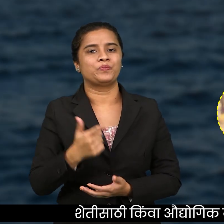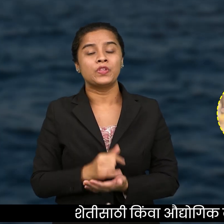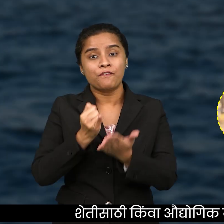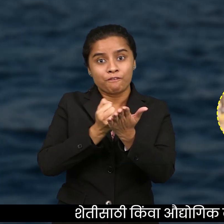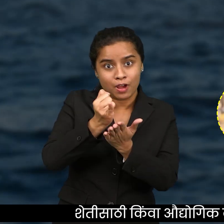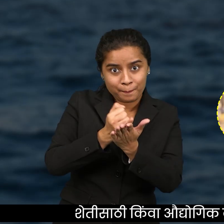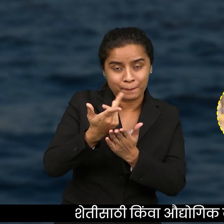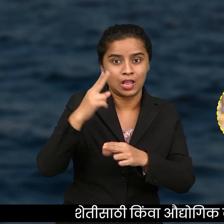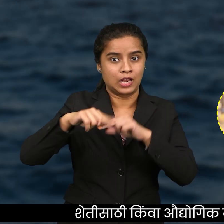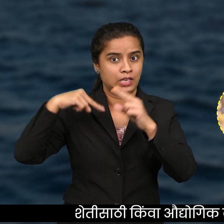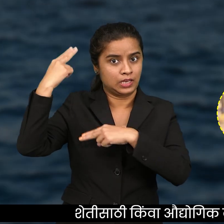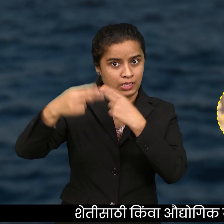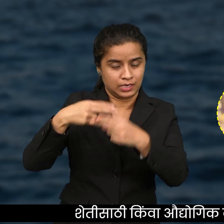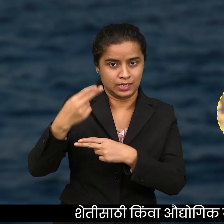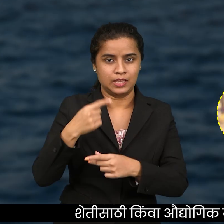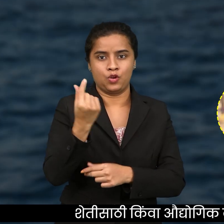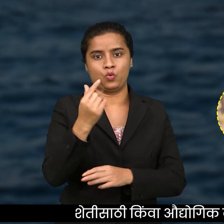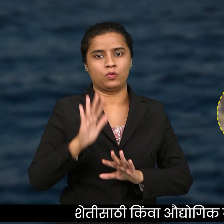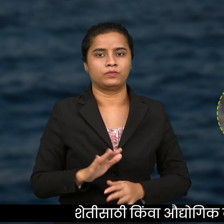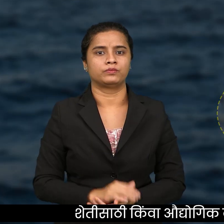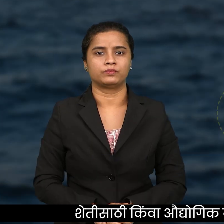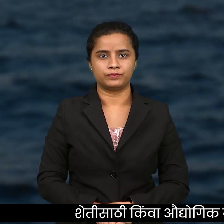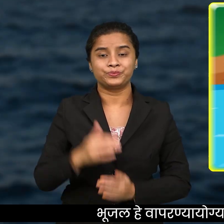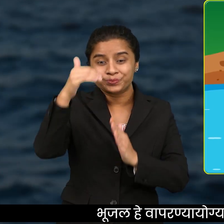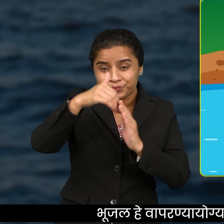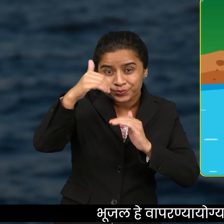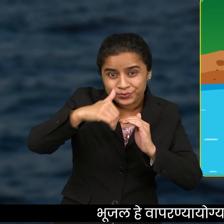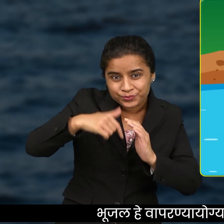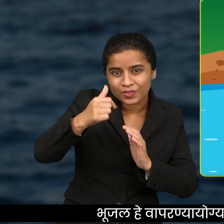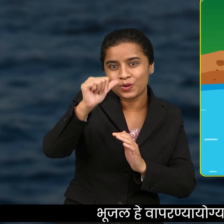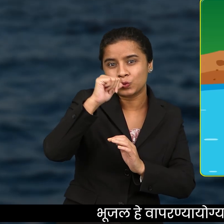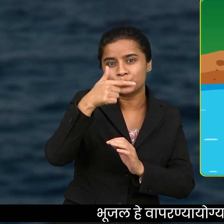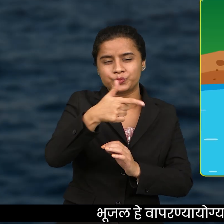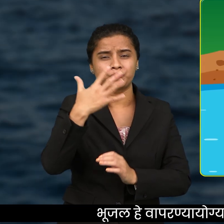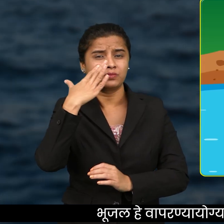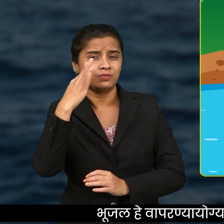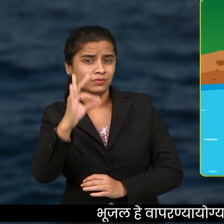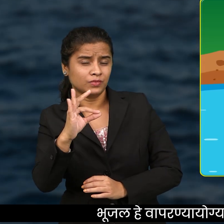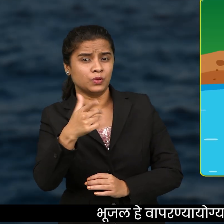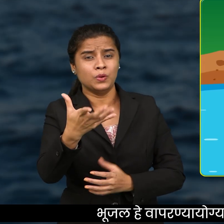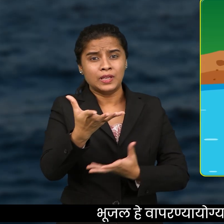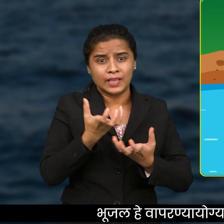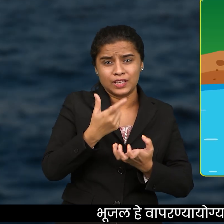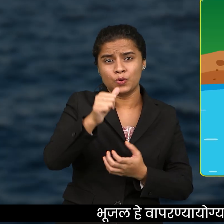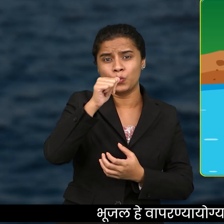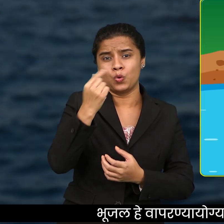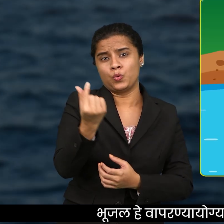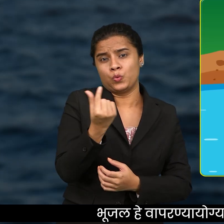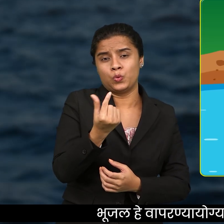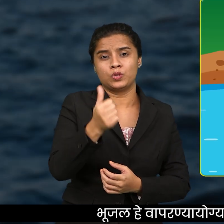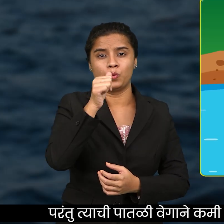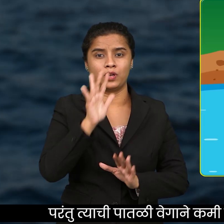शेतीसाठी किंवा औद्योगिक कारणांसाठी वापरले जाऊ शकत नाही. भूजल हे वापरण्यायोग्य पाण्याचा एक महत्त्वाचा स्रोत